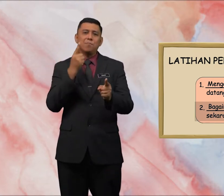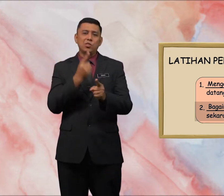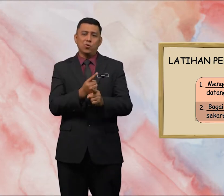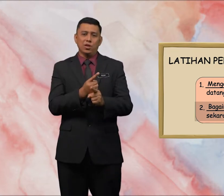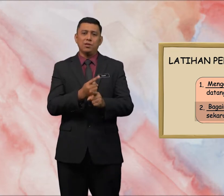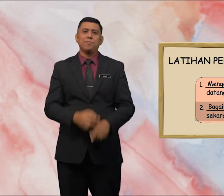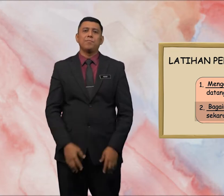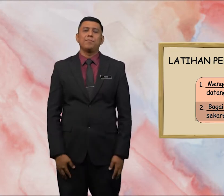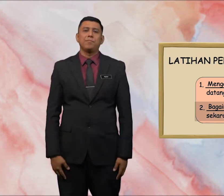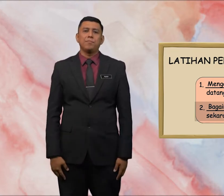betul.